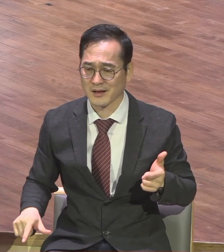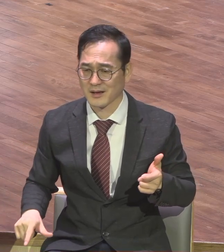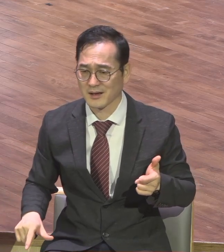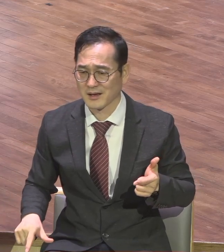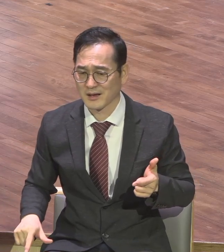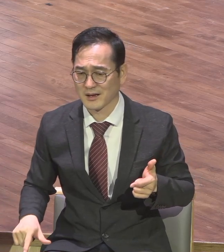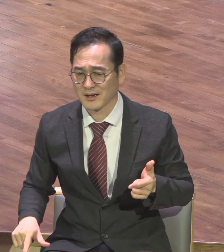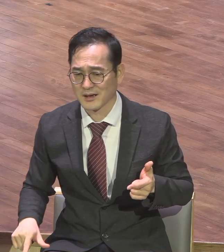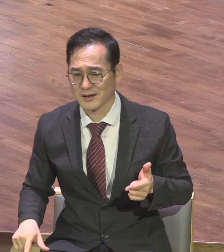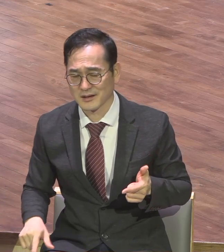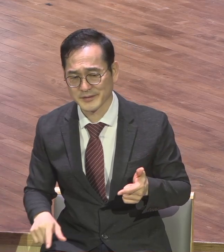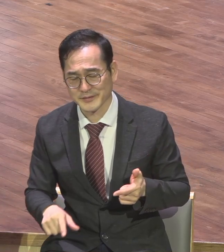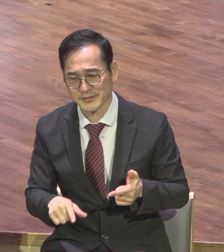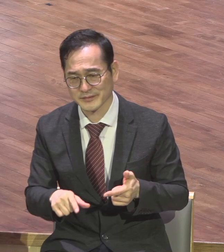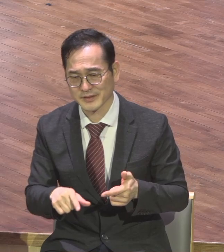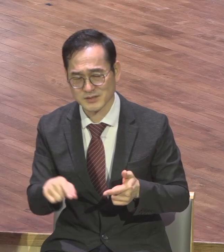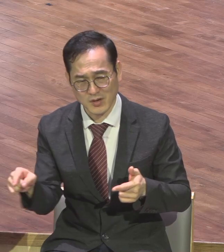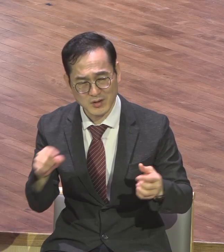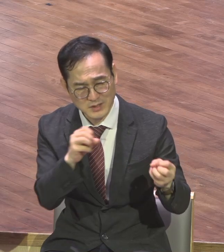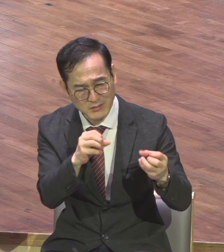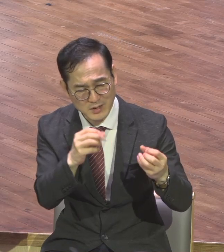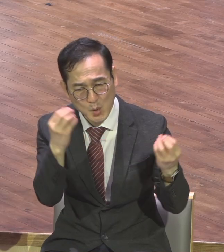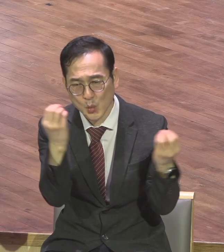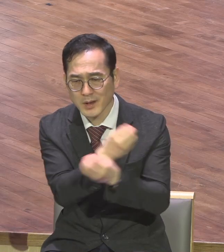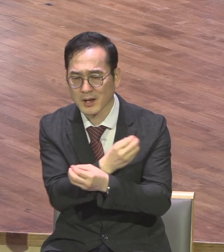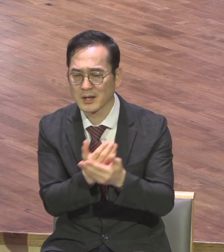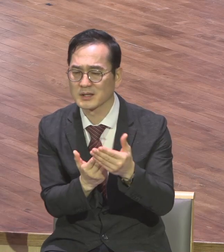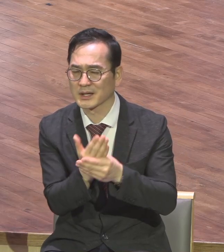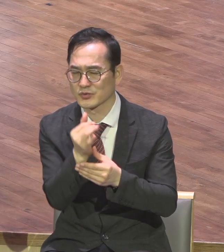삶의 문화, 어떤 환경에 자랐냐